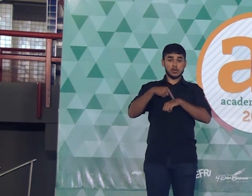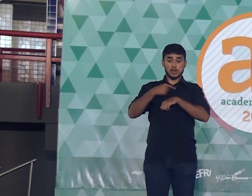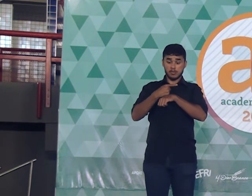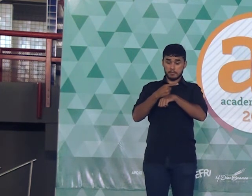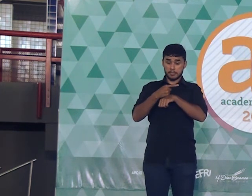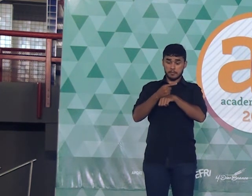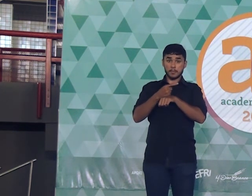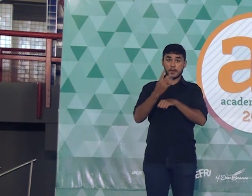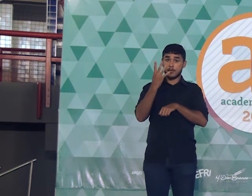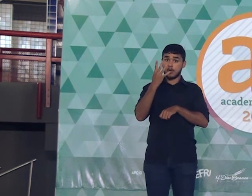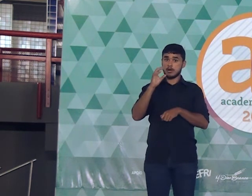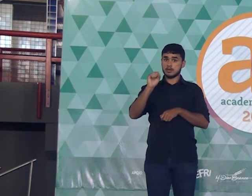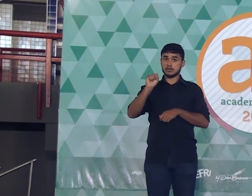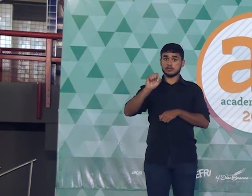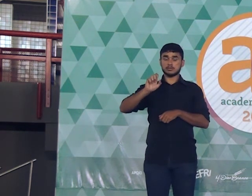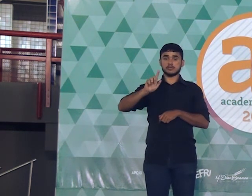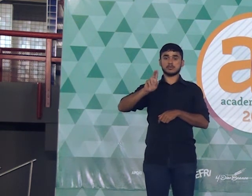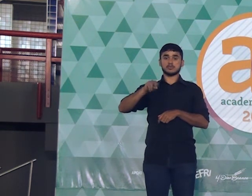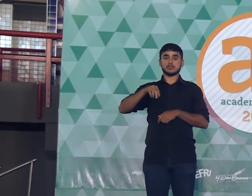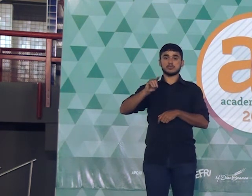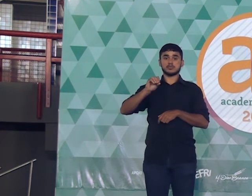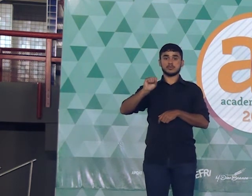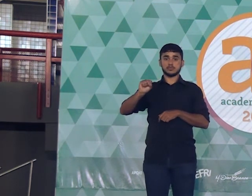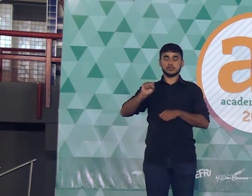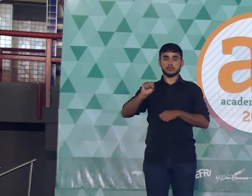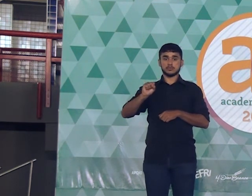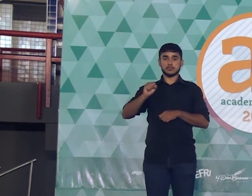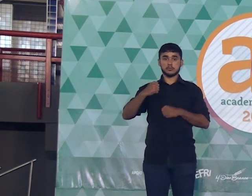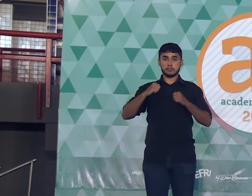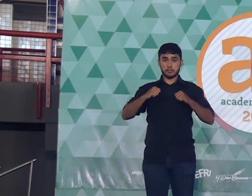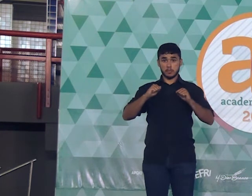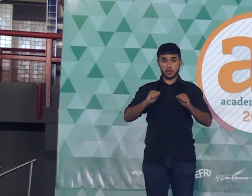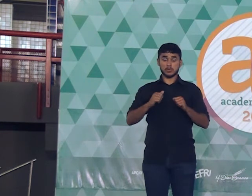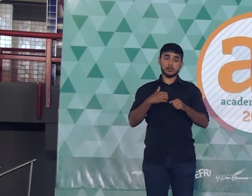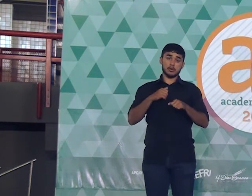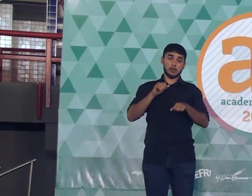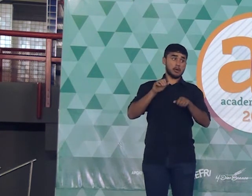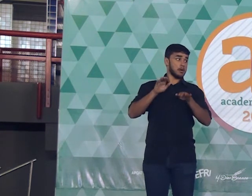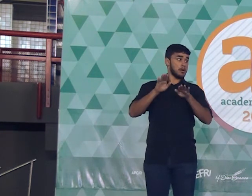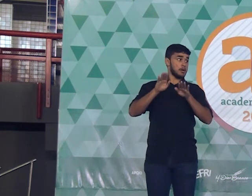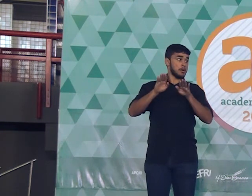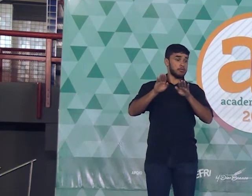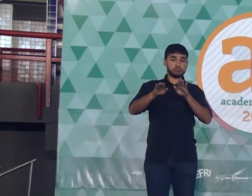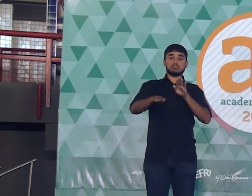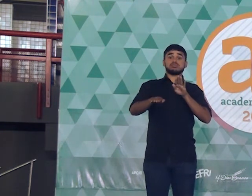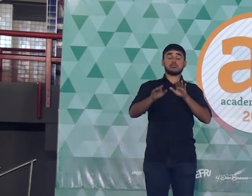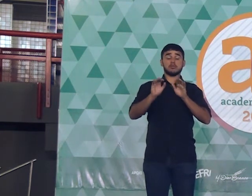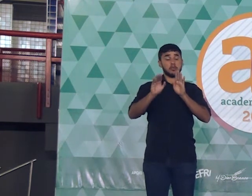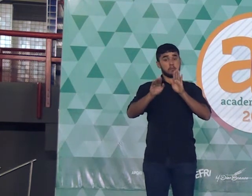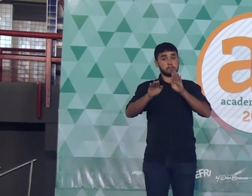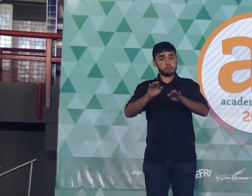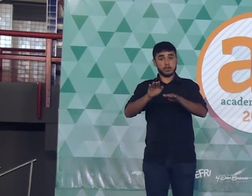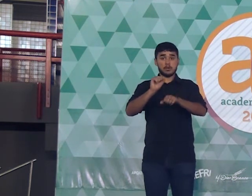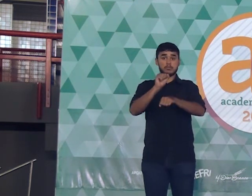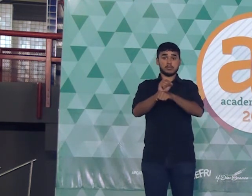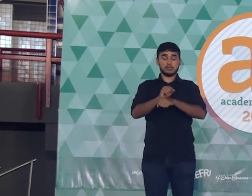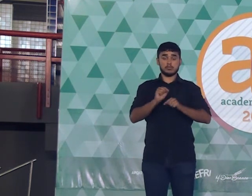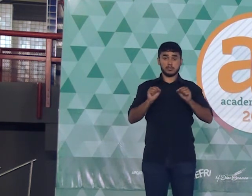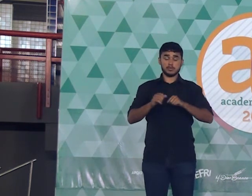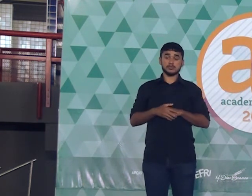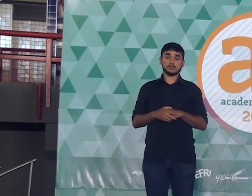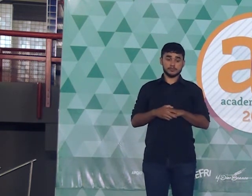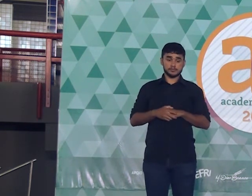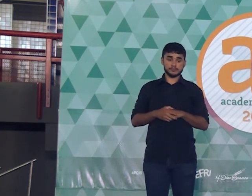aumentar a velocidade como para diminuir. Serve para correr e para frear. Depois disso eu vou ter o restante do tempo com